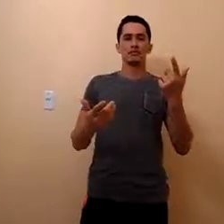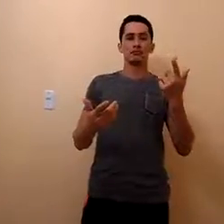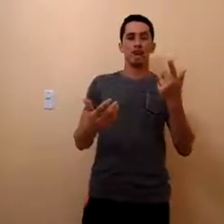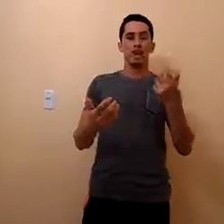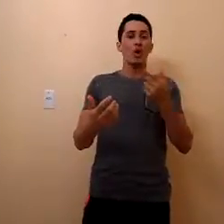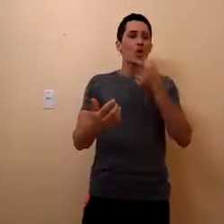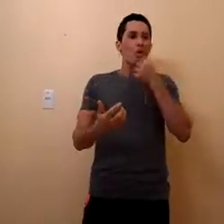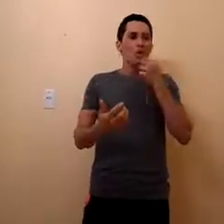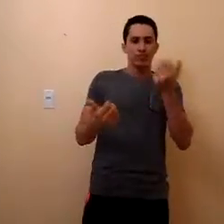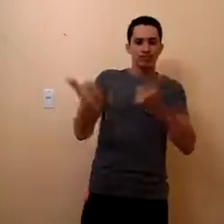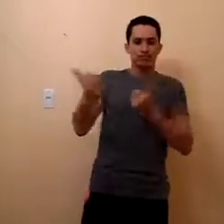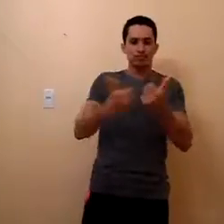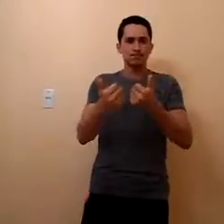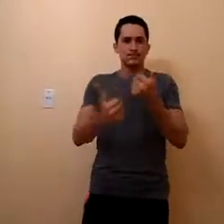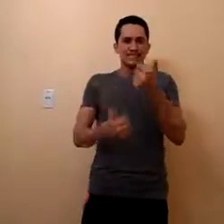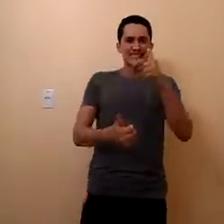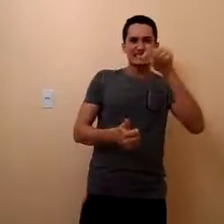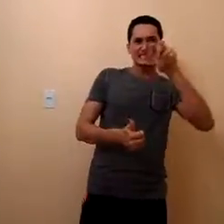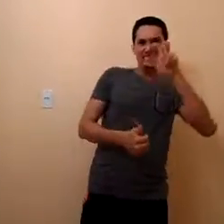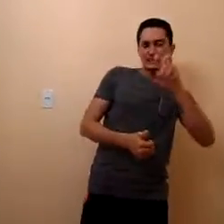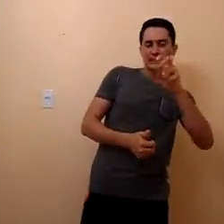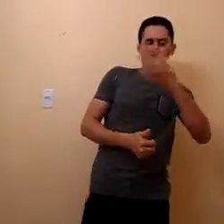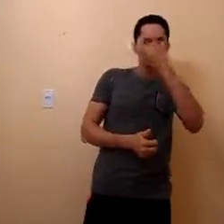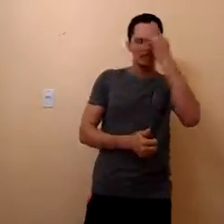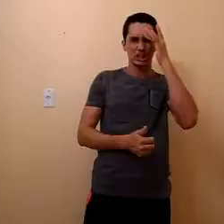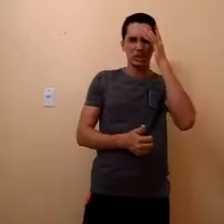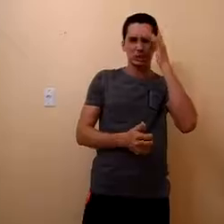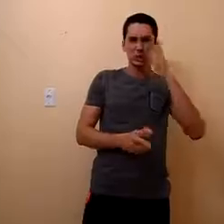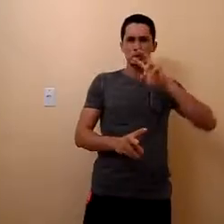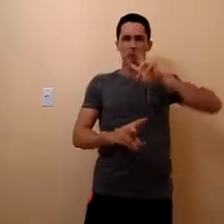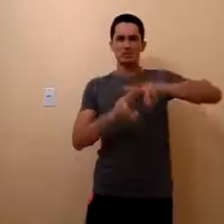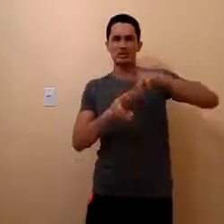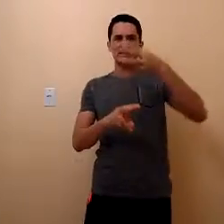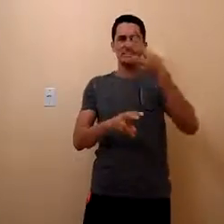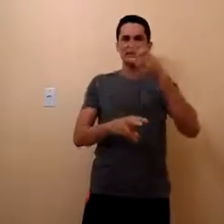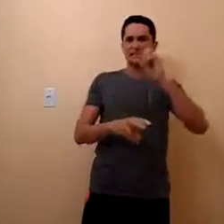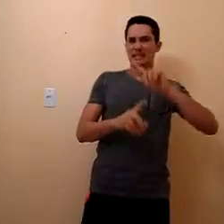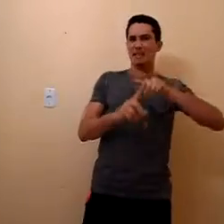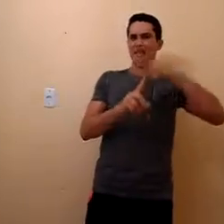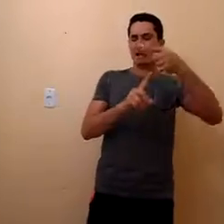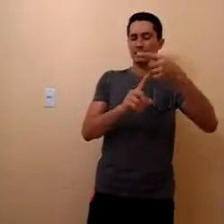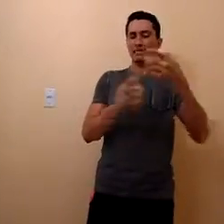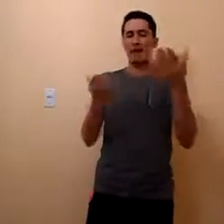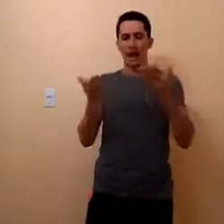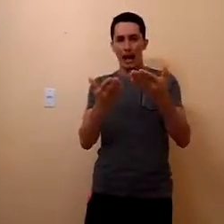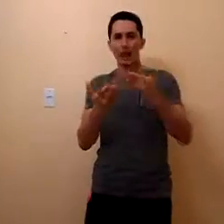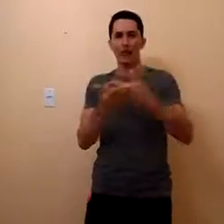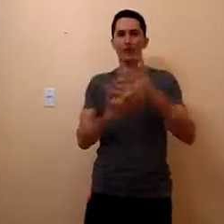de 15 pessoas que matou um bebê pega mais de 30 anos de cadeia. A partir de agora, no Jornal Nacional.